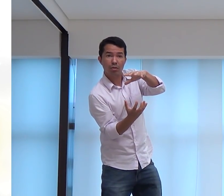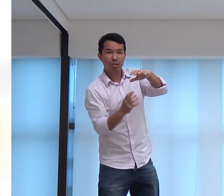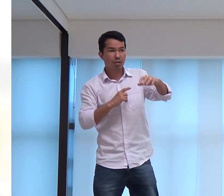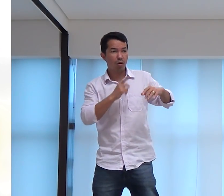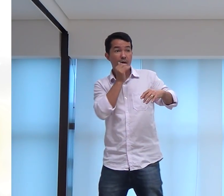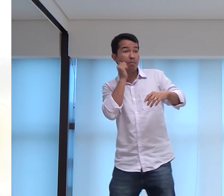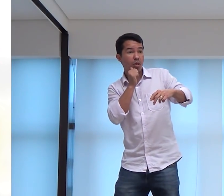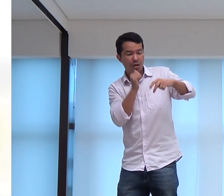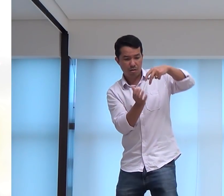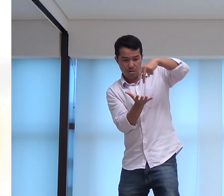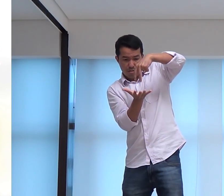apoiada em cima de uma lua.